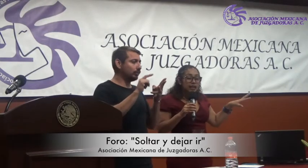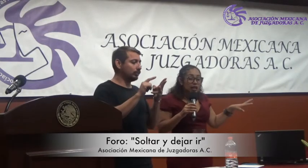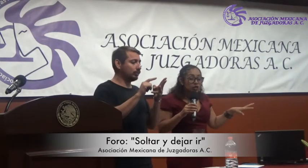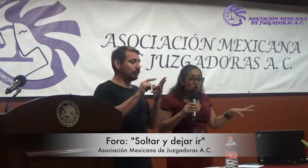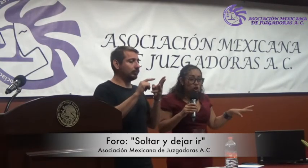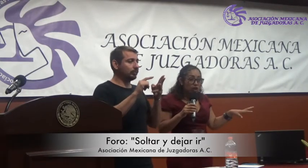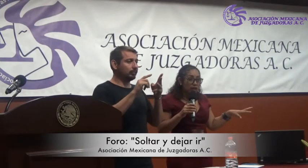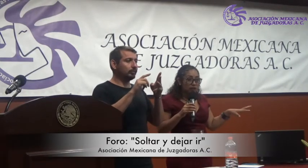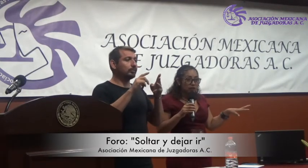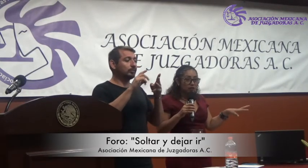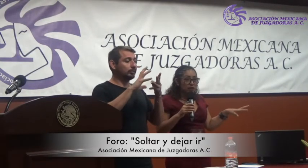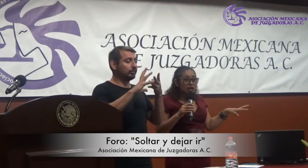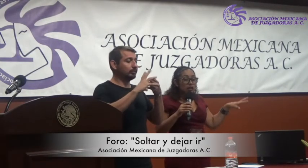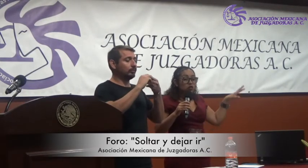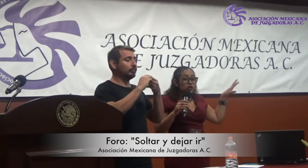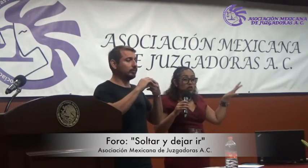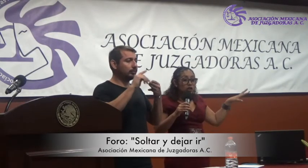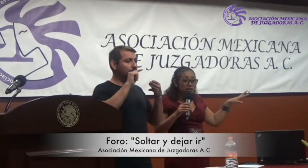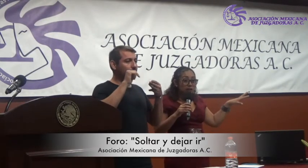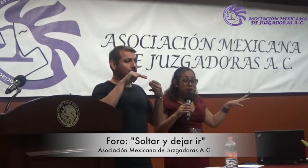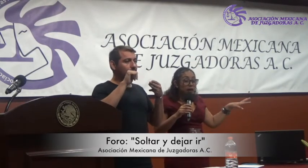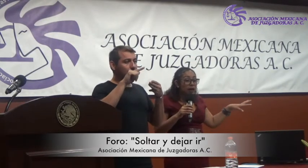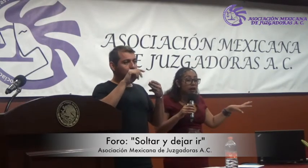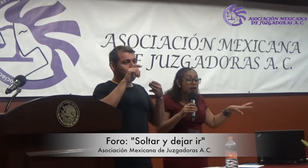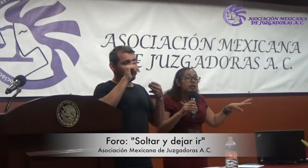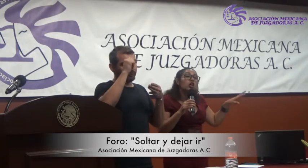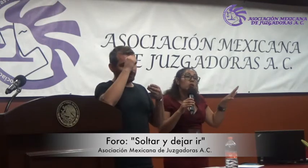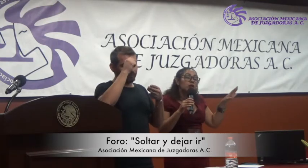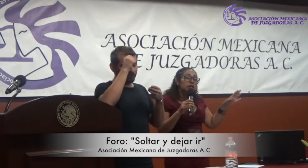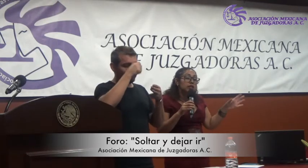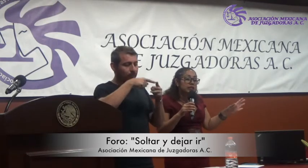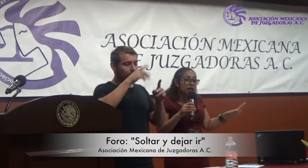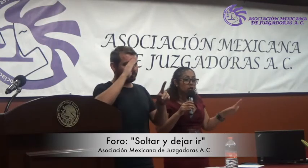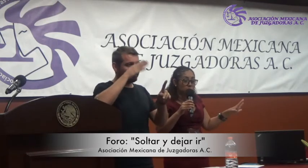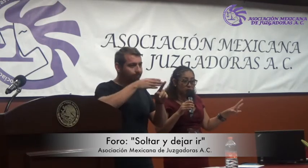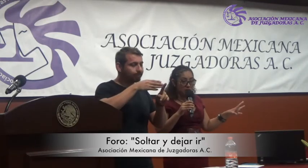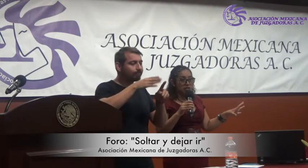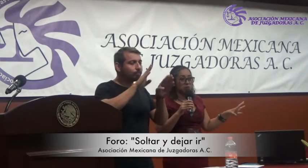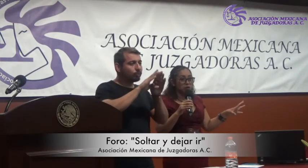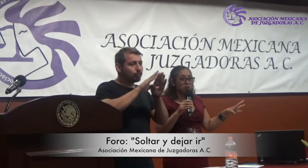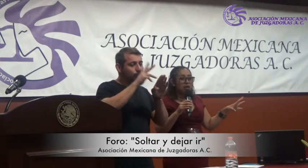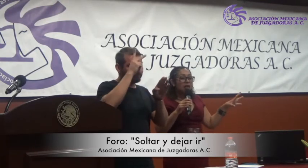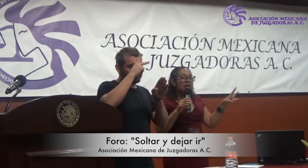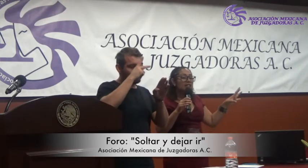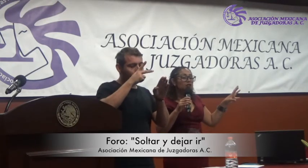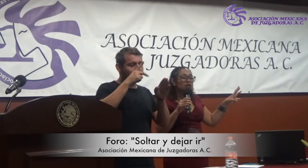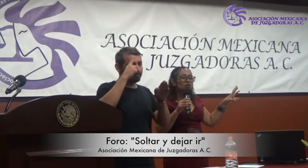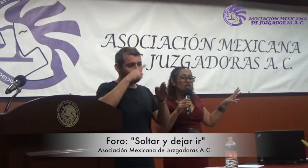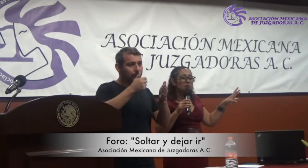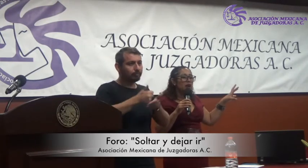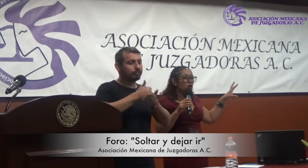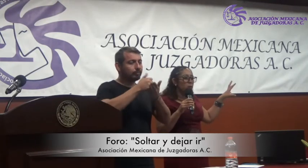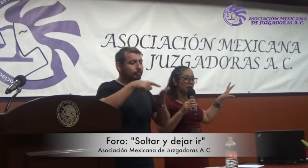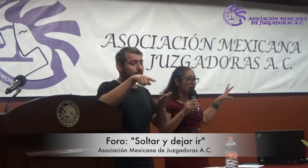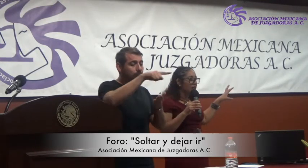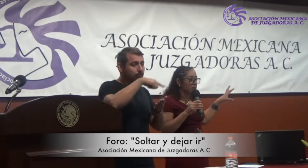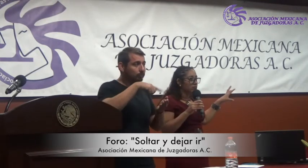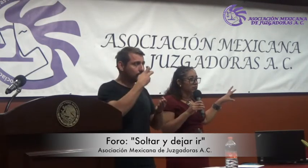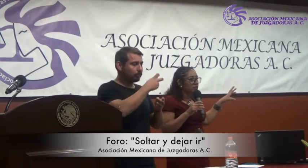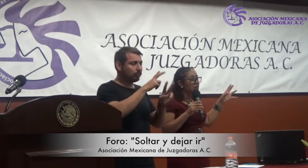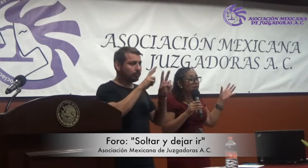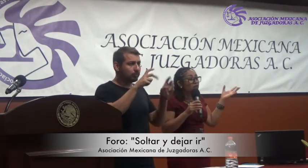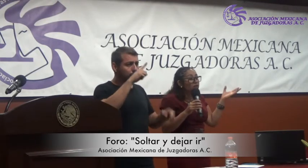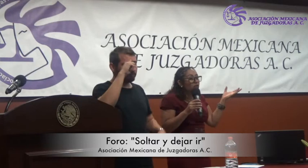trata la tanatología. Eso es lo que trabaja y como les decía en un principio, eso es un tema